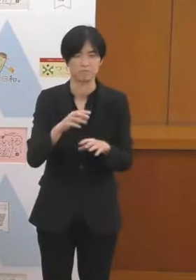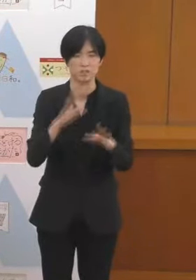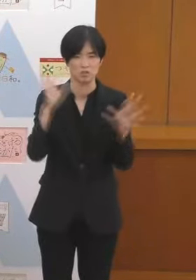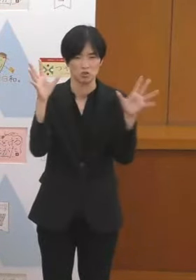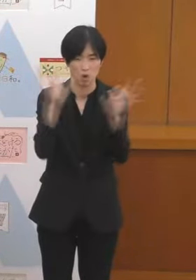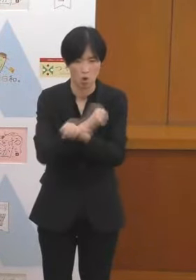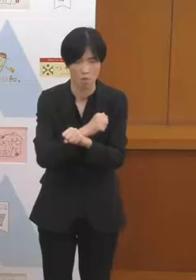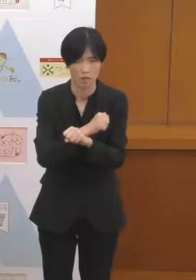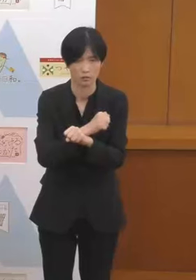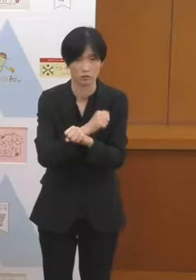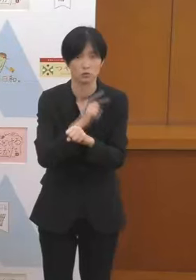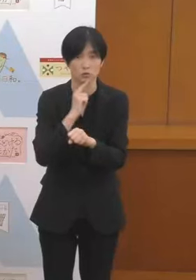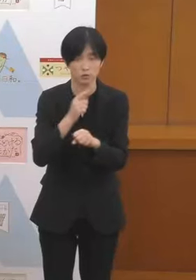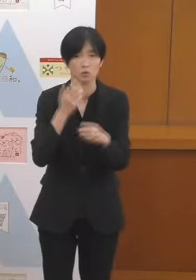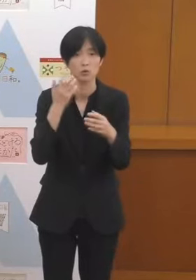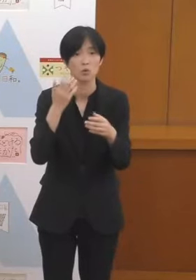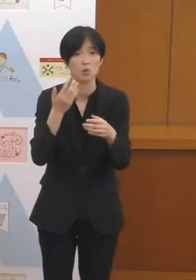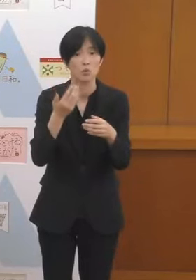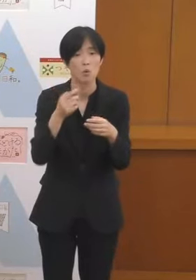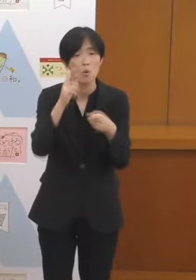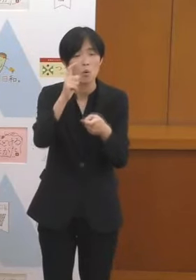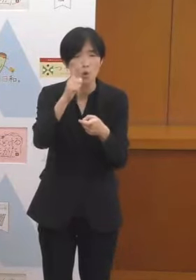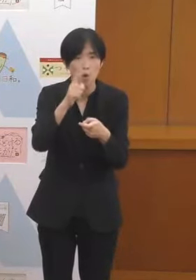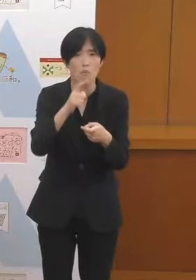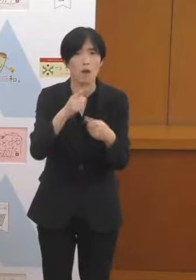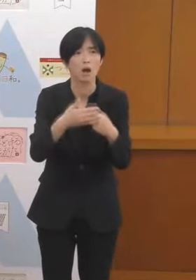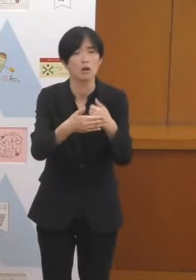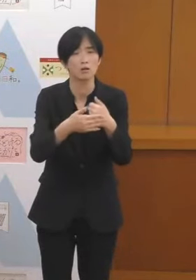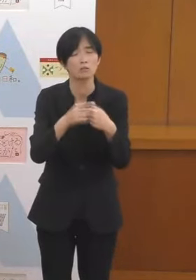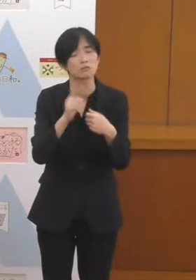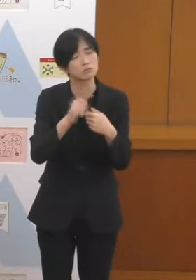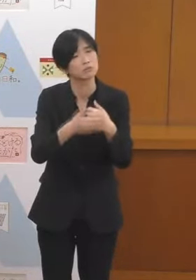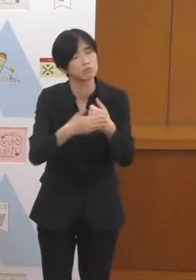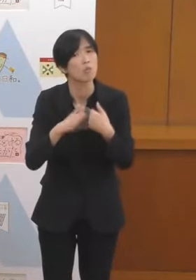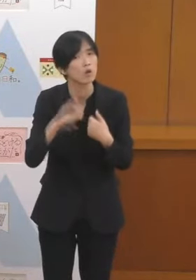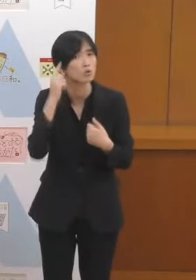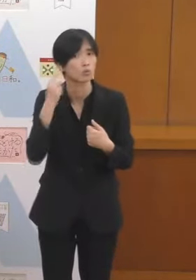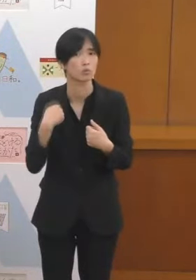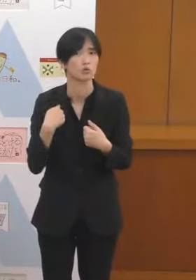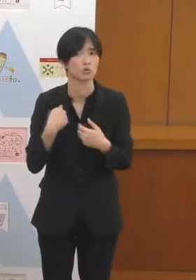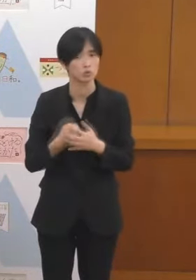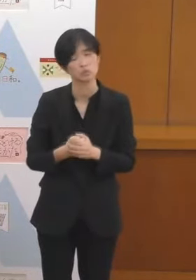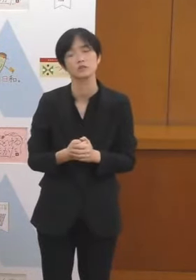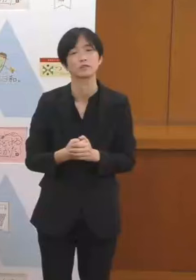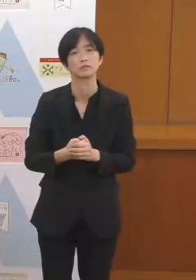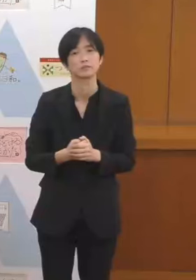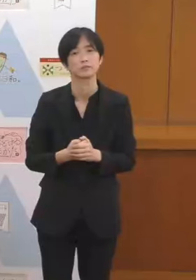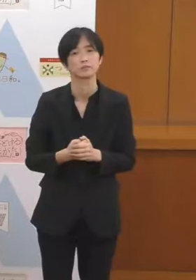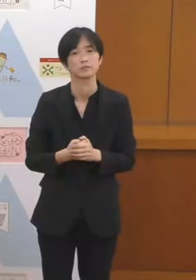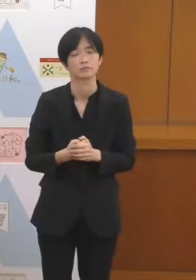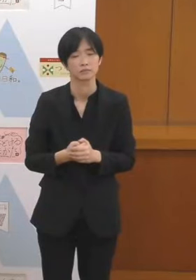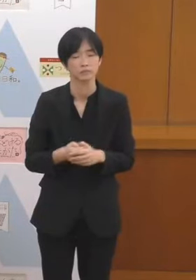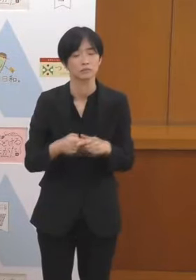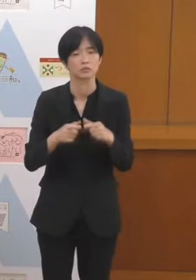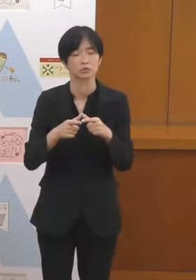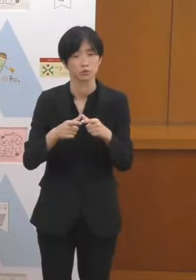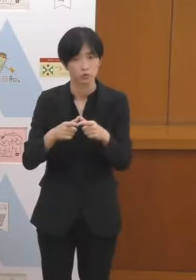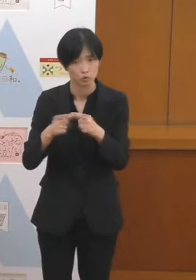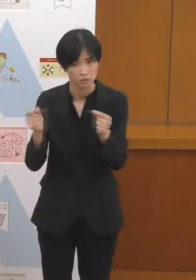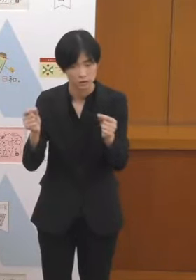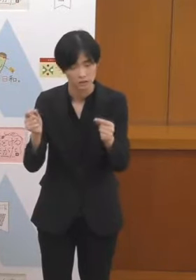という風に私は受け止めていますやっぱりこれはあの国地方一体となってです